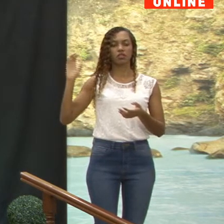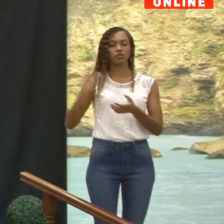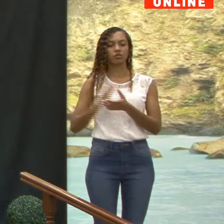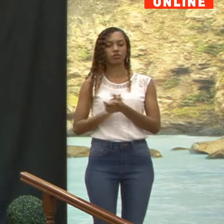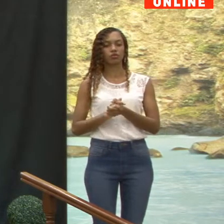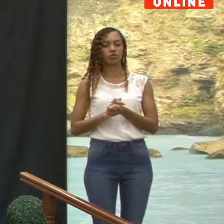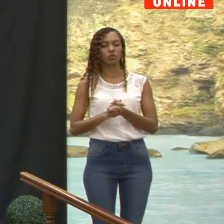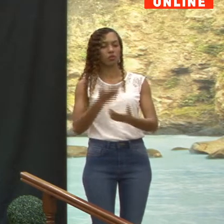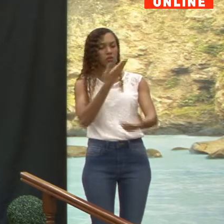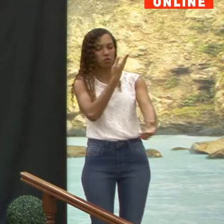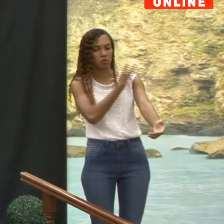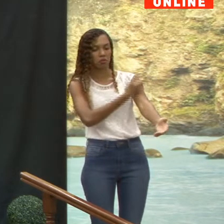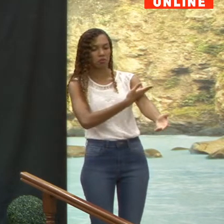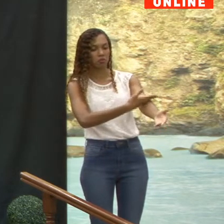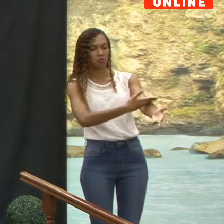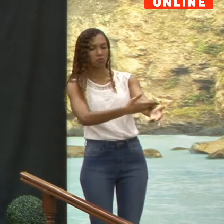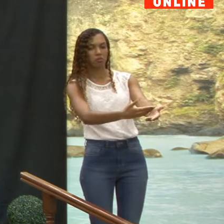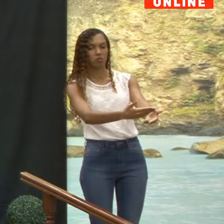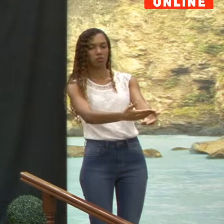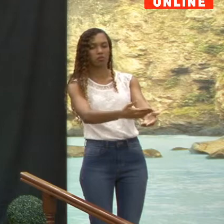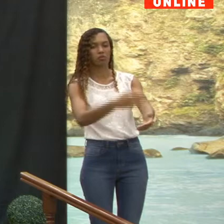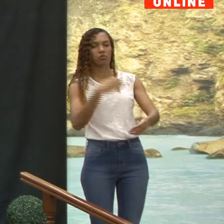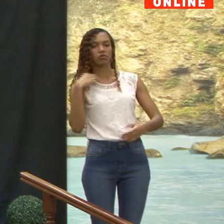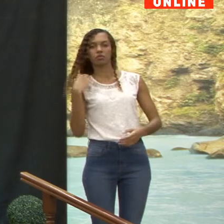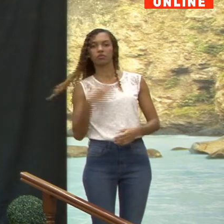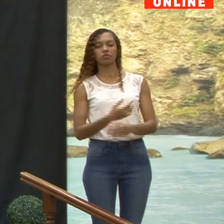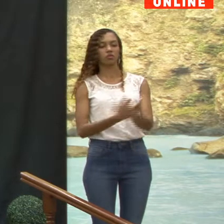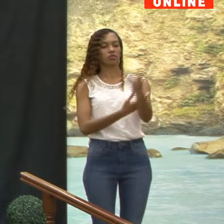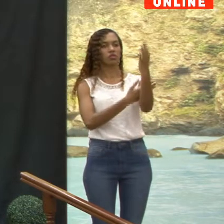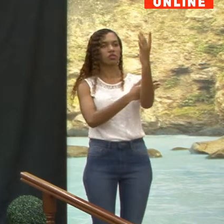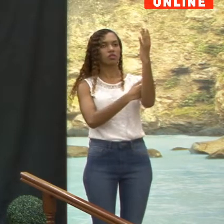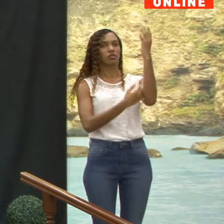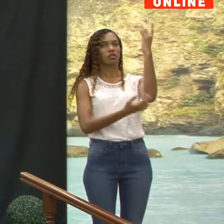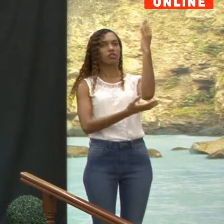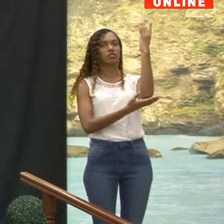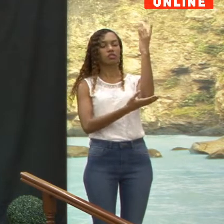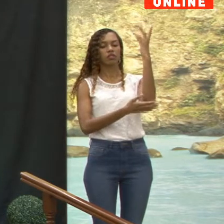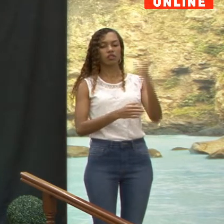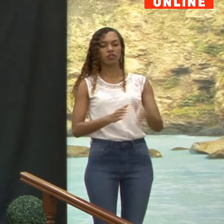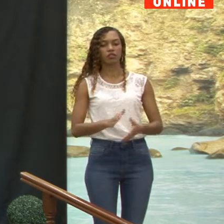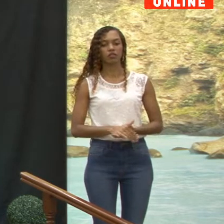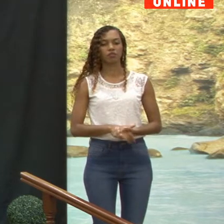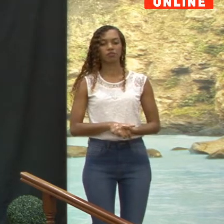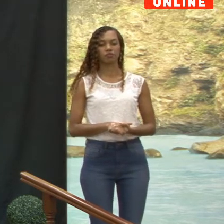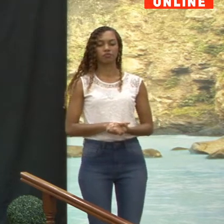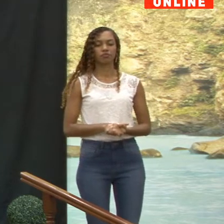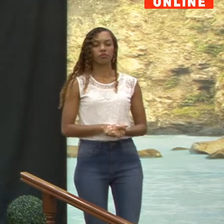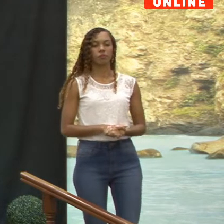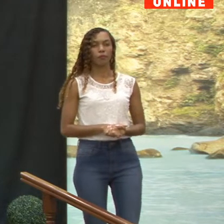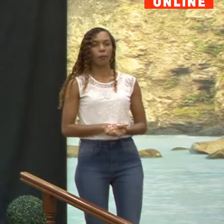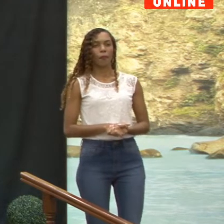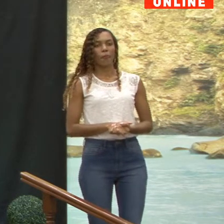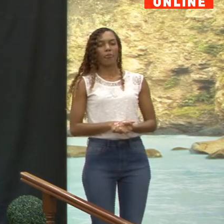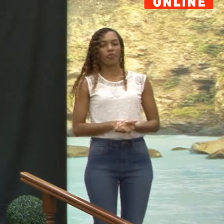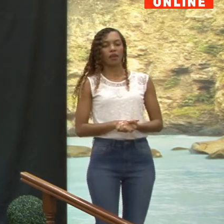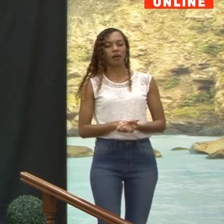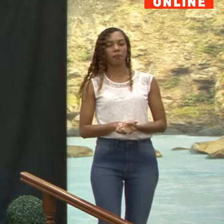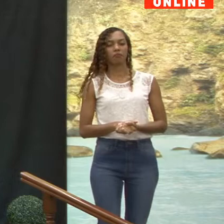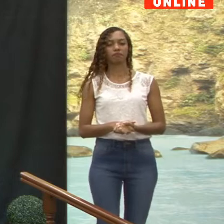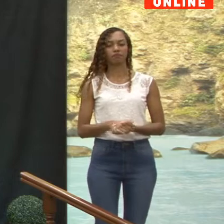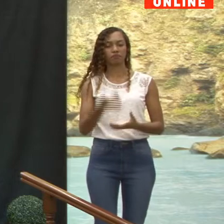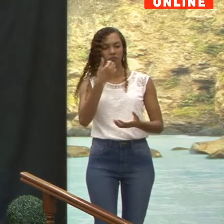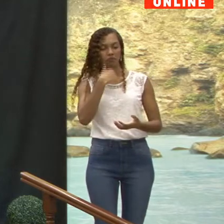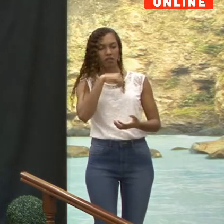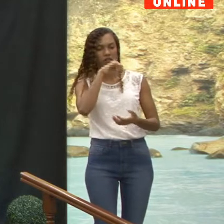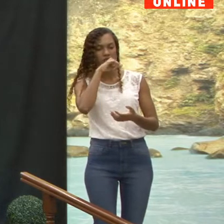Irmãos, esse pai tem um simbolismo de Deus. E aquele filho, quando viu